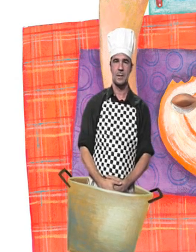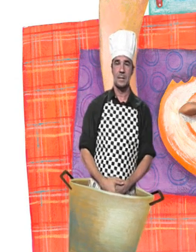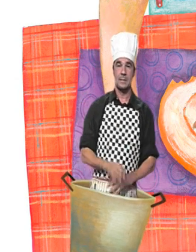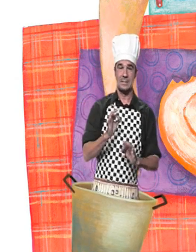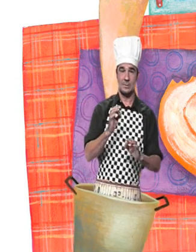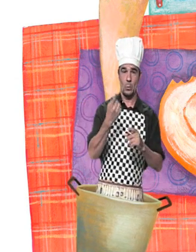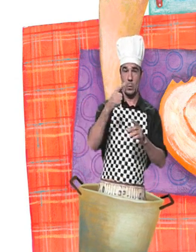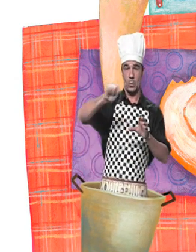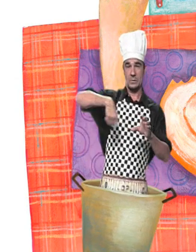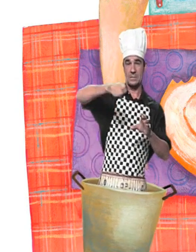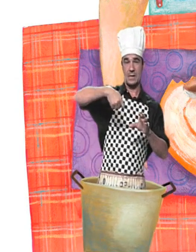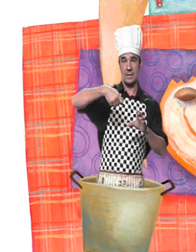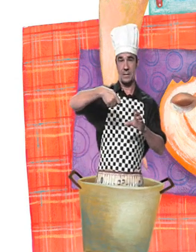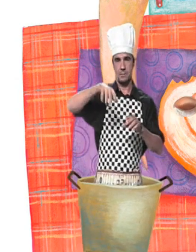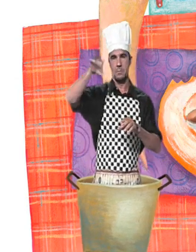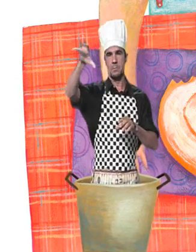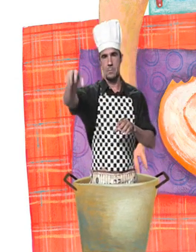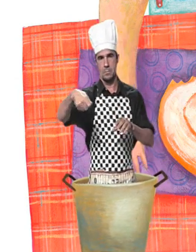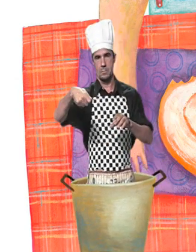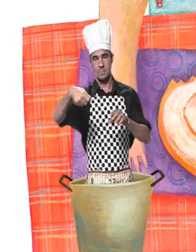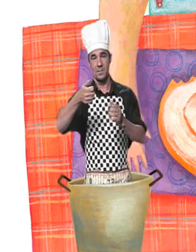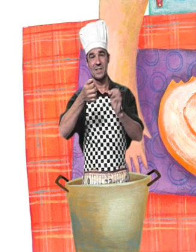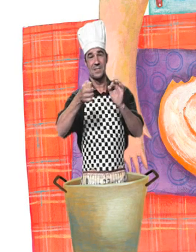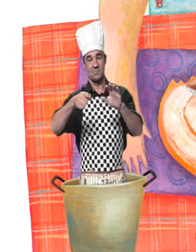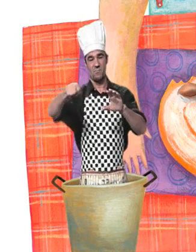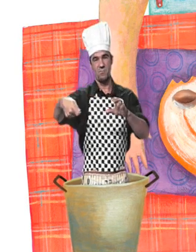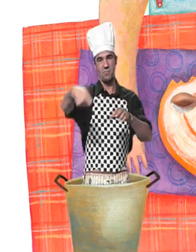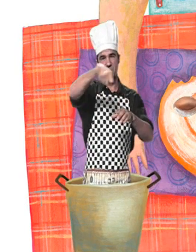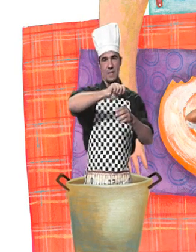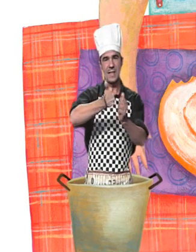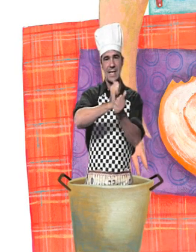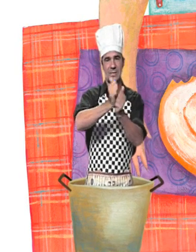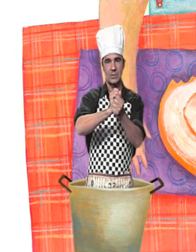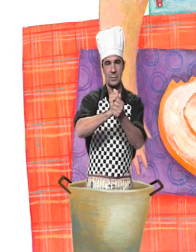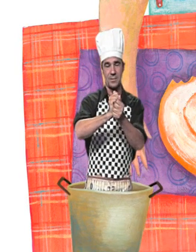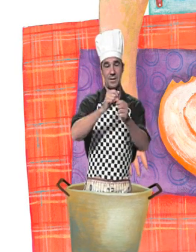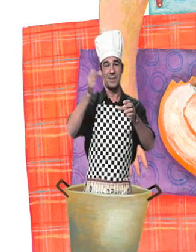Amb una cullera va anar expulsant a sobre del formatge el colacao.